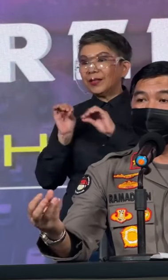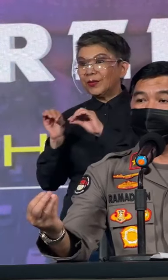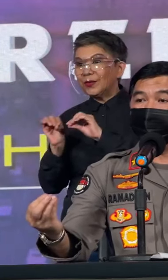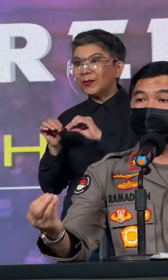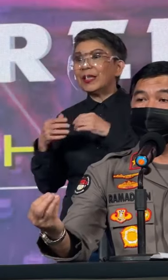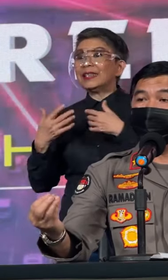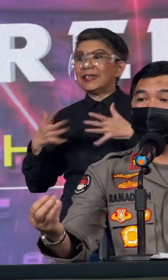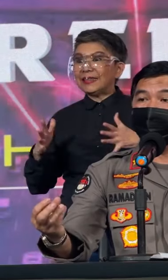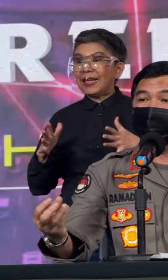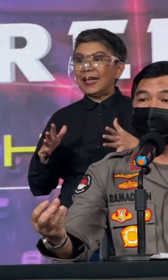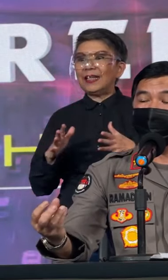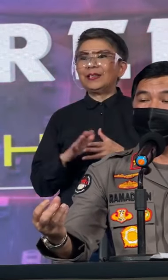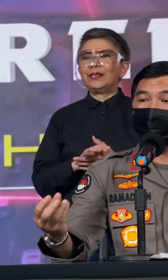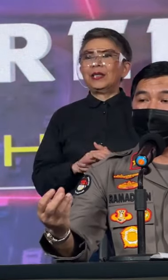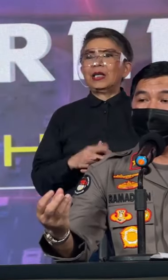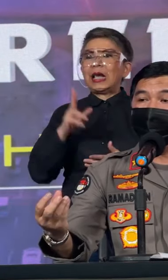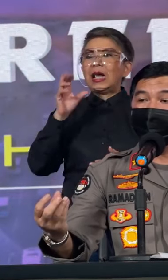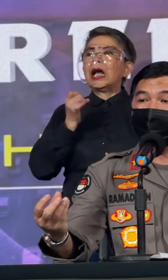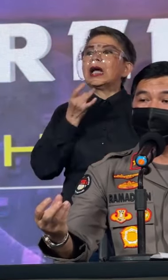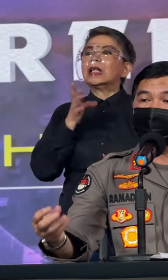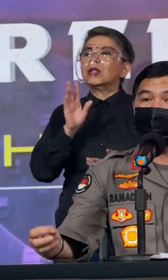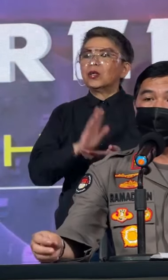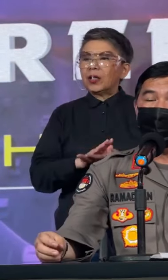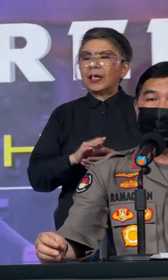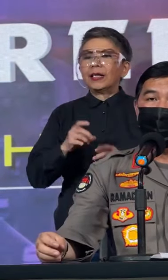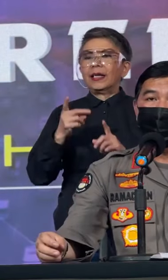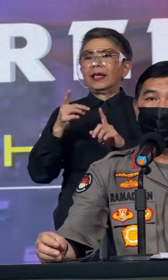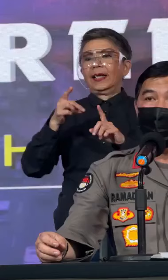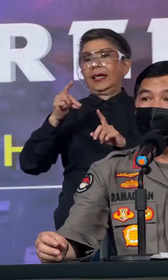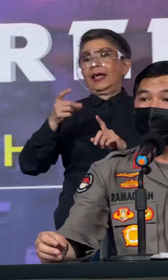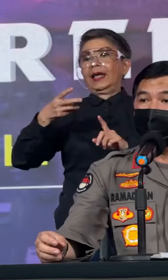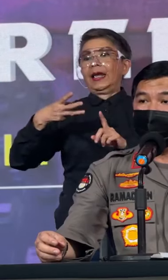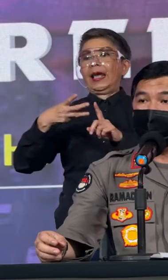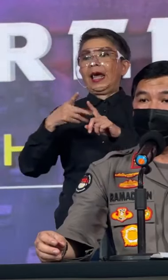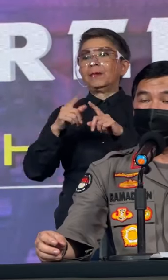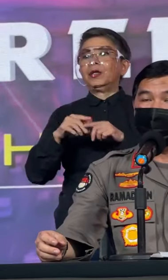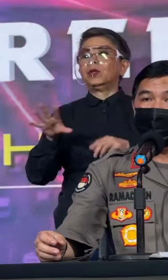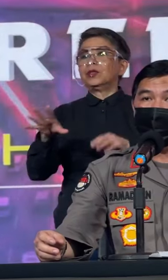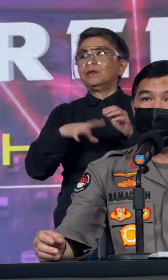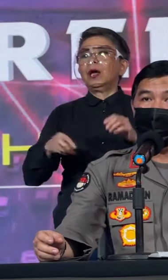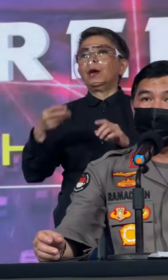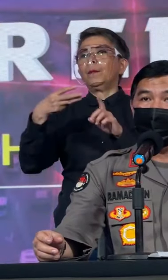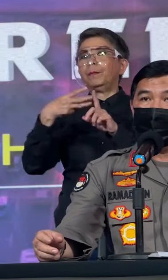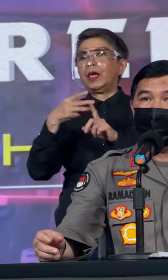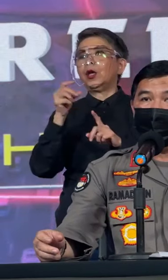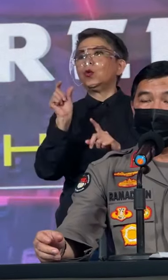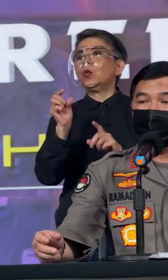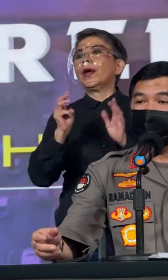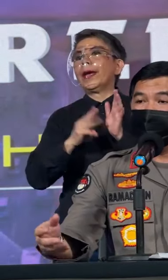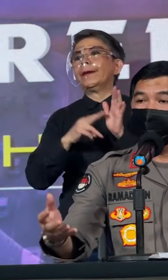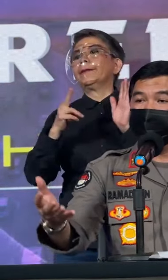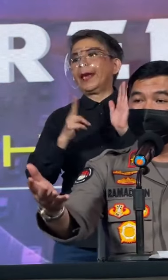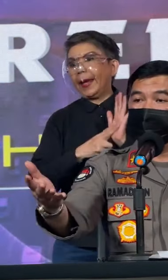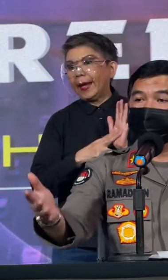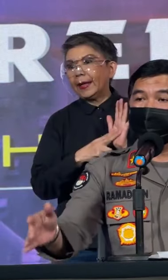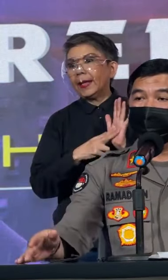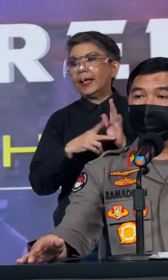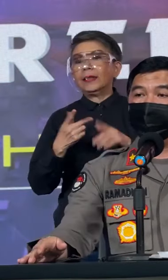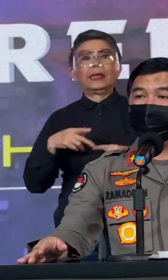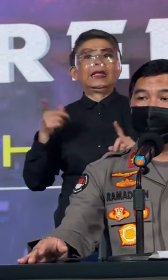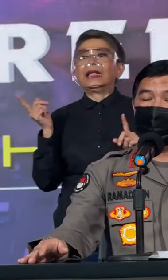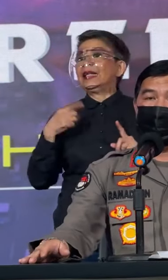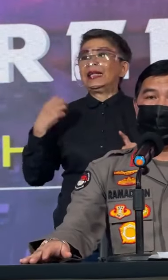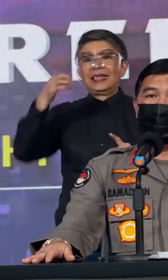tawarkan tempat pembinaan yang resmi itu rehabilitasi di bawah BNN, tapi kita tidak bisa